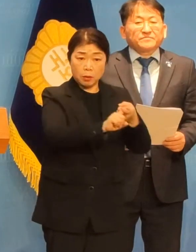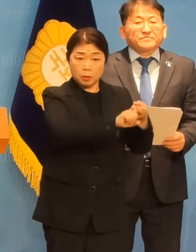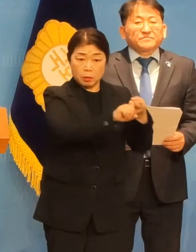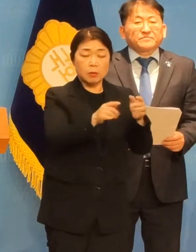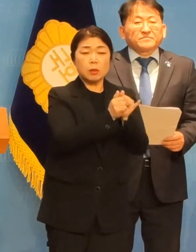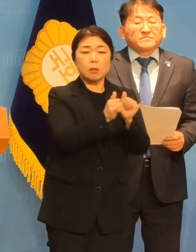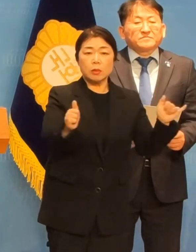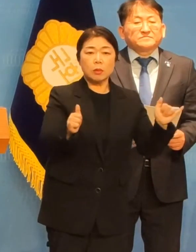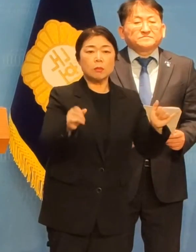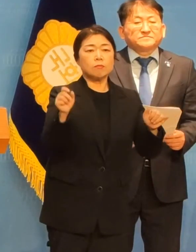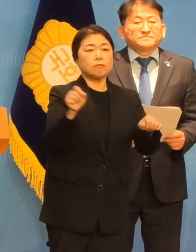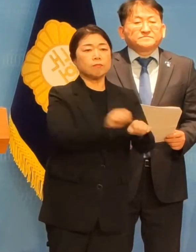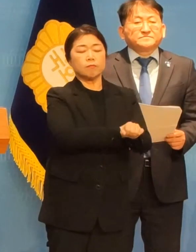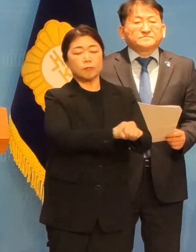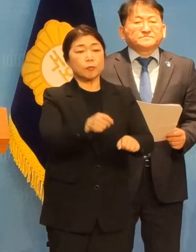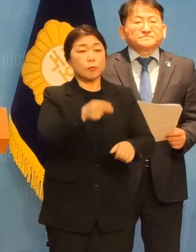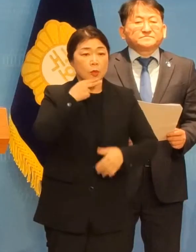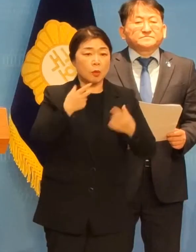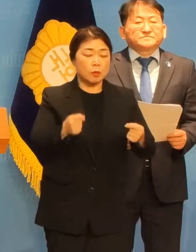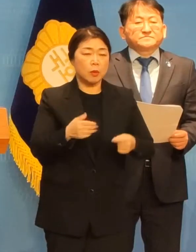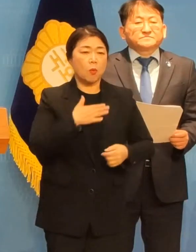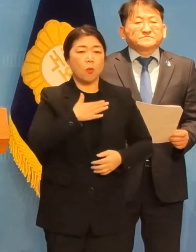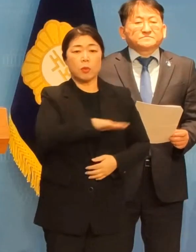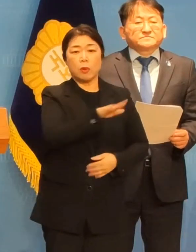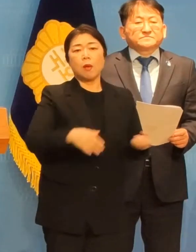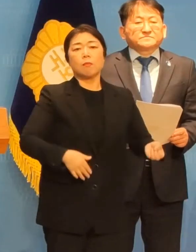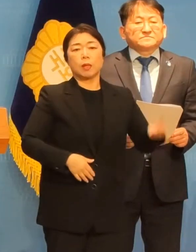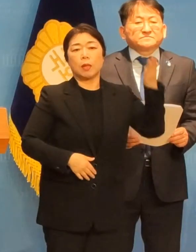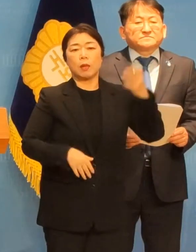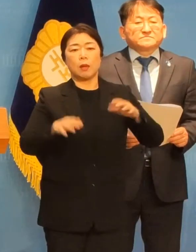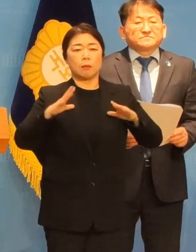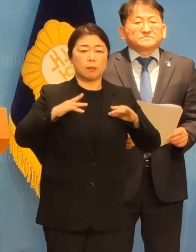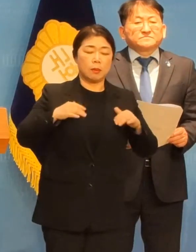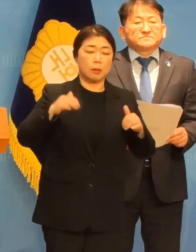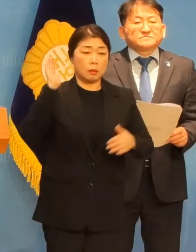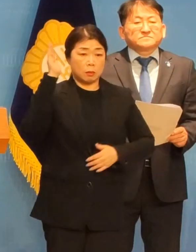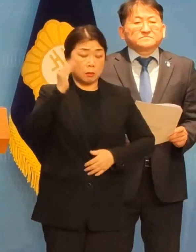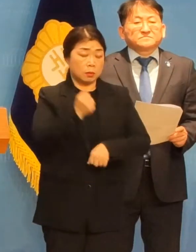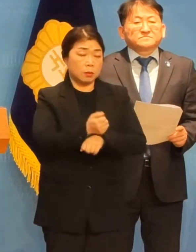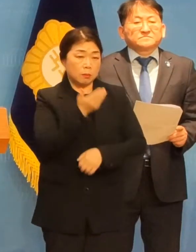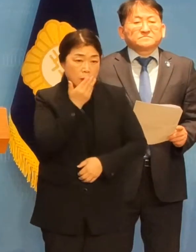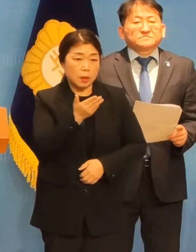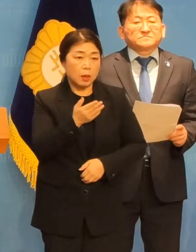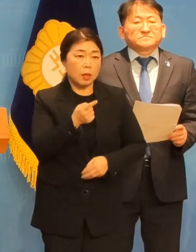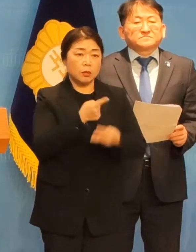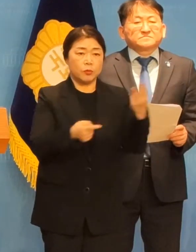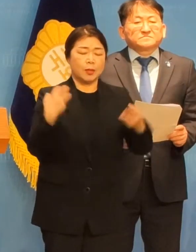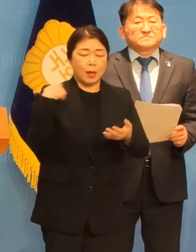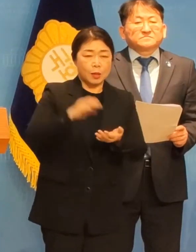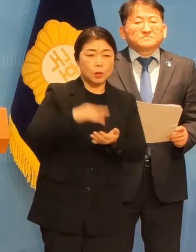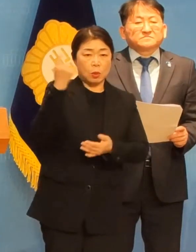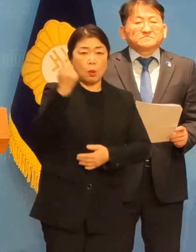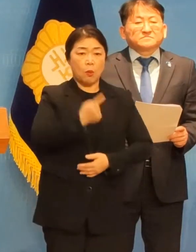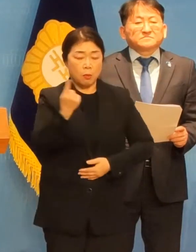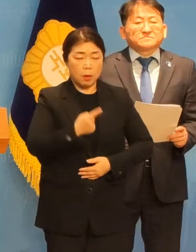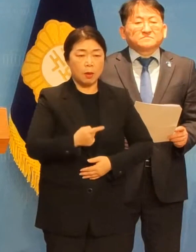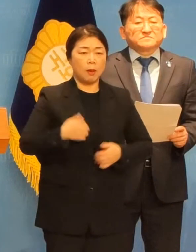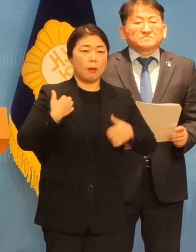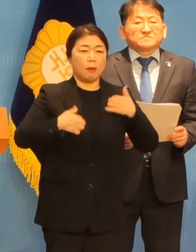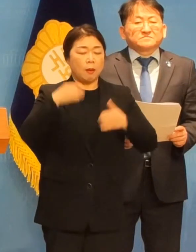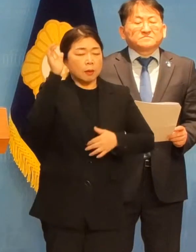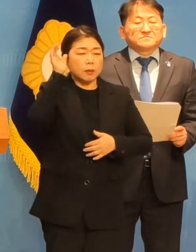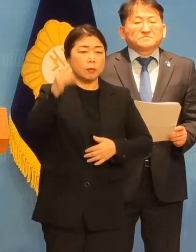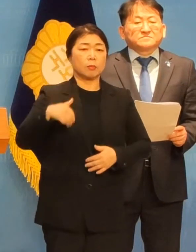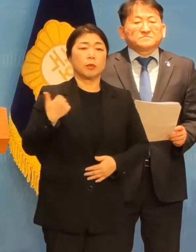없었다는 듯 오히려 자신들이 옳았다는 듯 윤 어게인을 외치며 화려한 부활을 꿈꿀 것입니다.